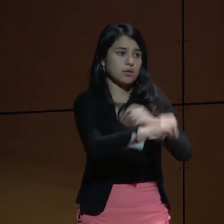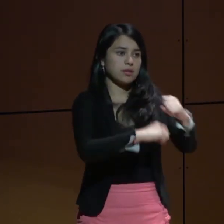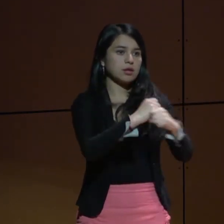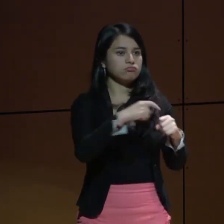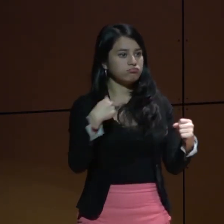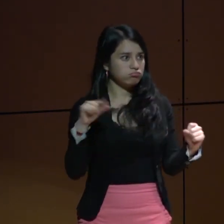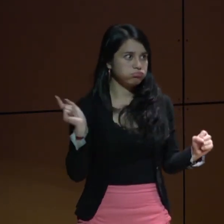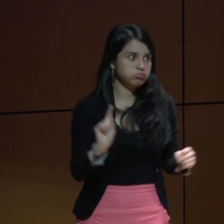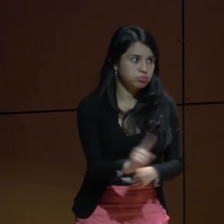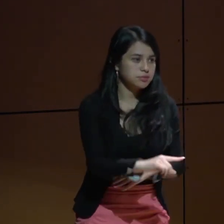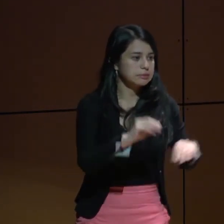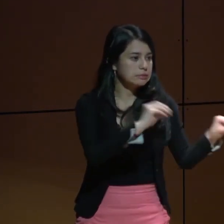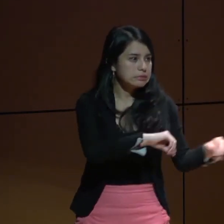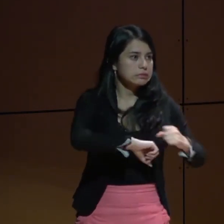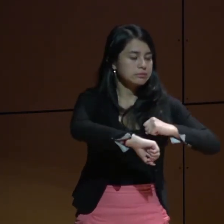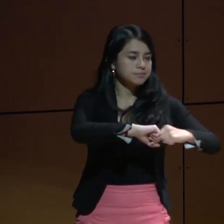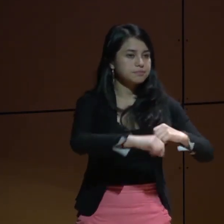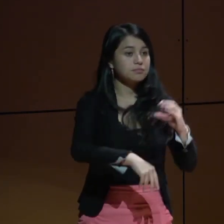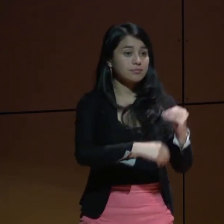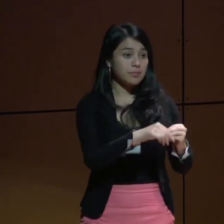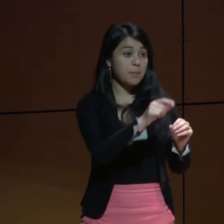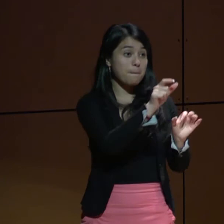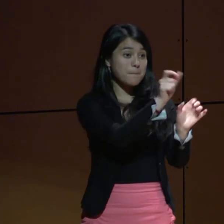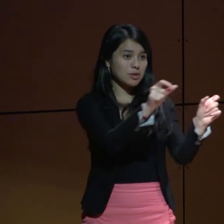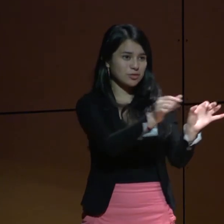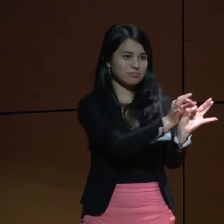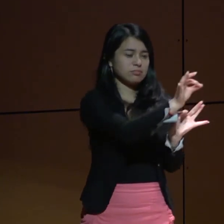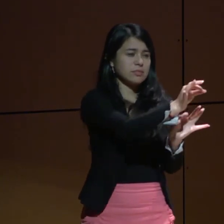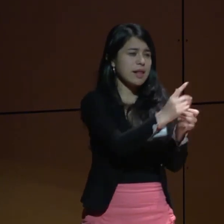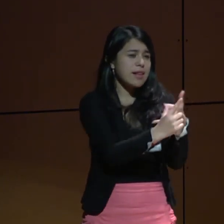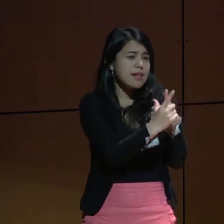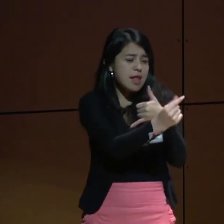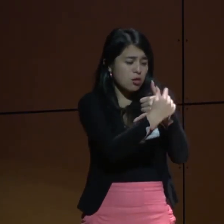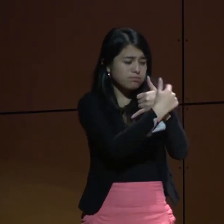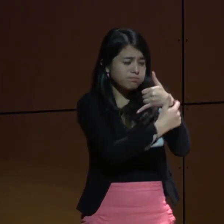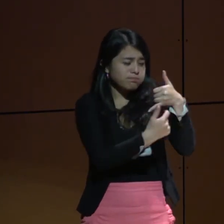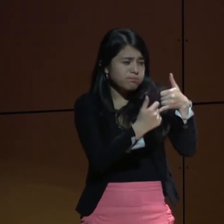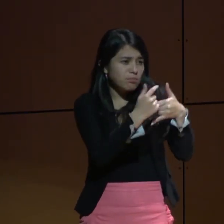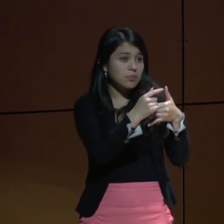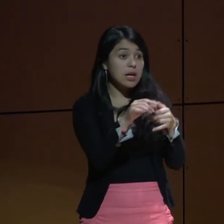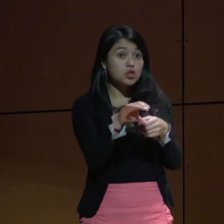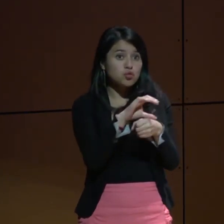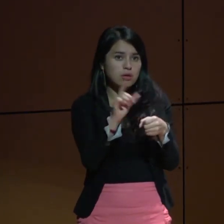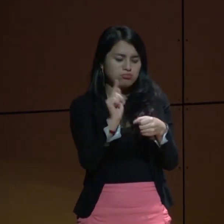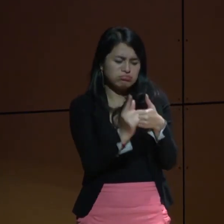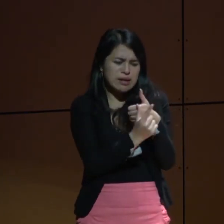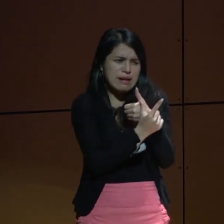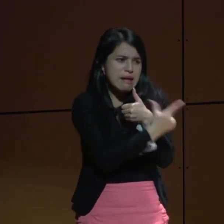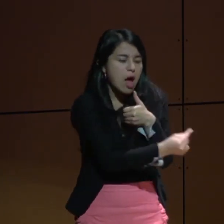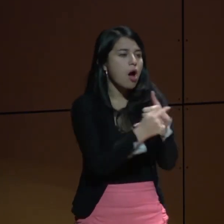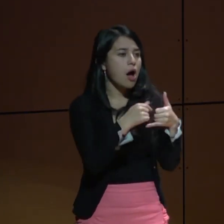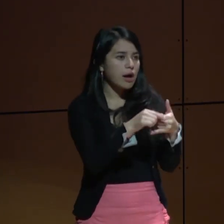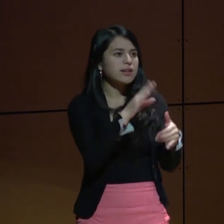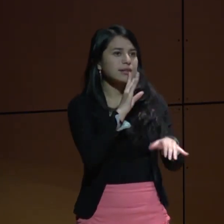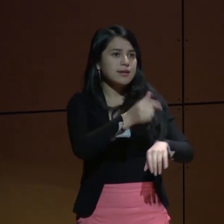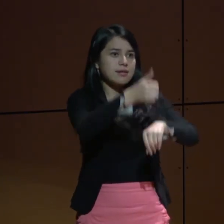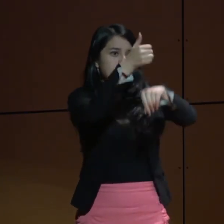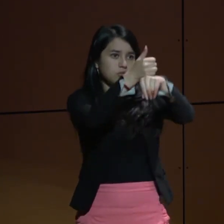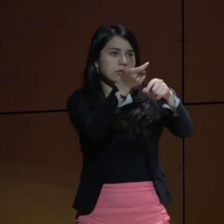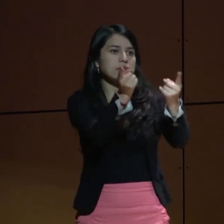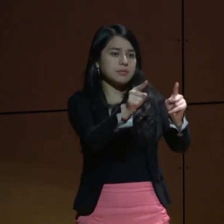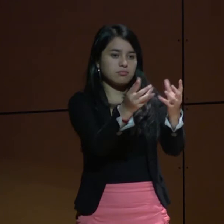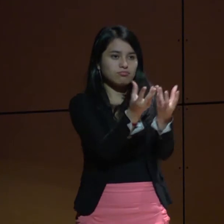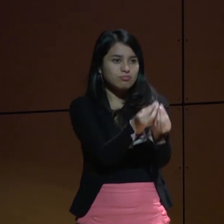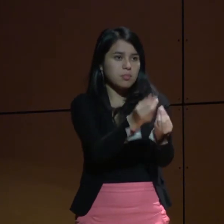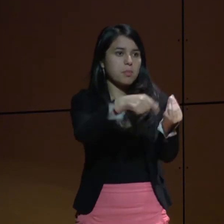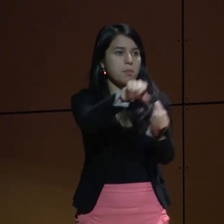años. Para los habitantes de las poblaciones alejadas de los centros urbanos, el rector y sus